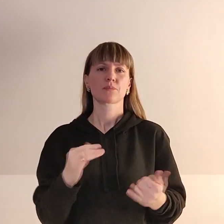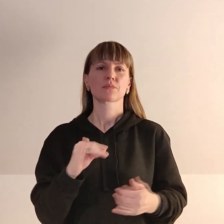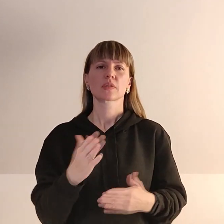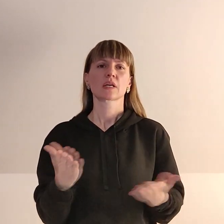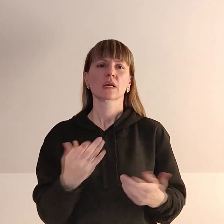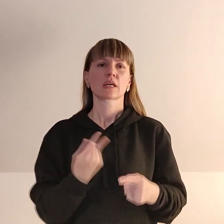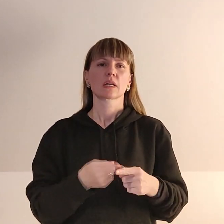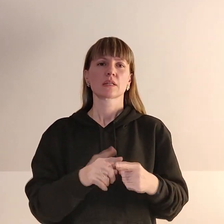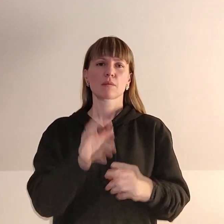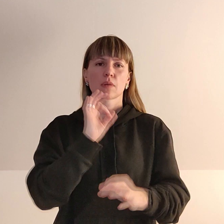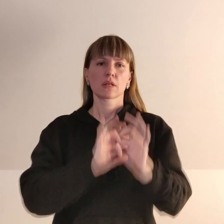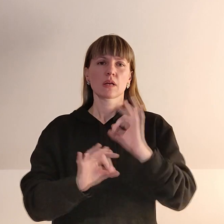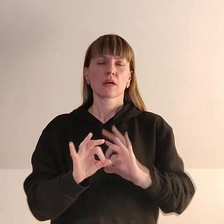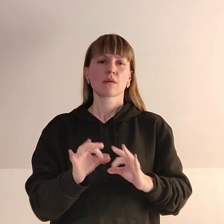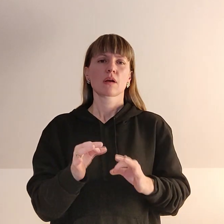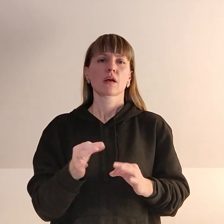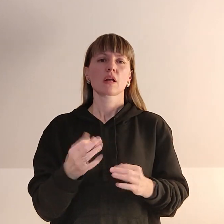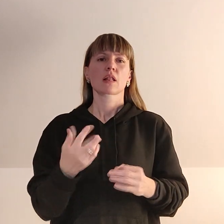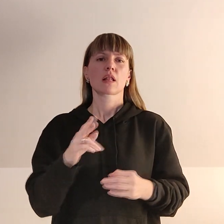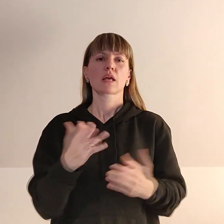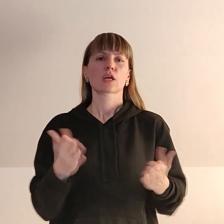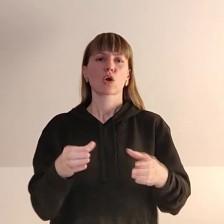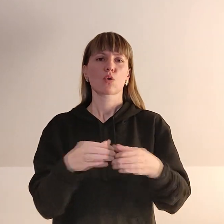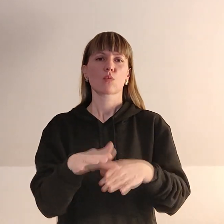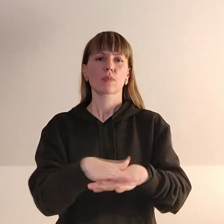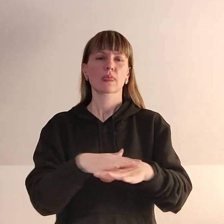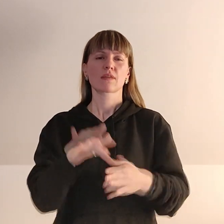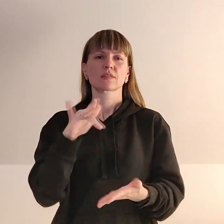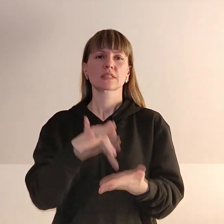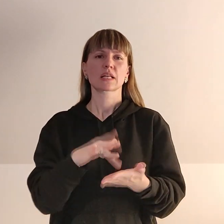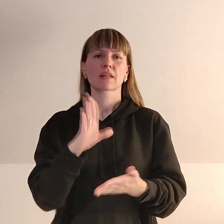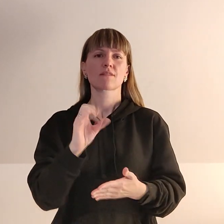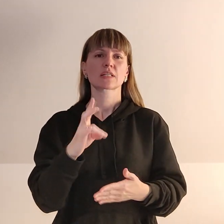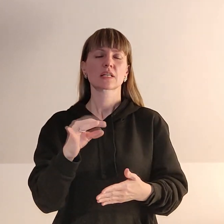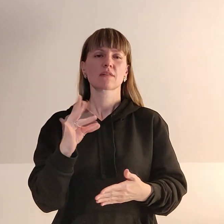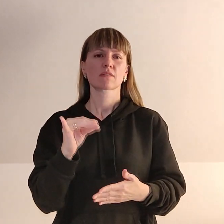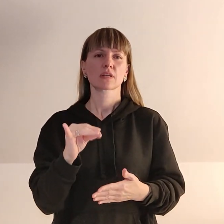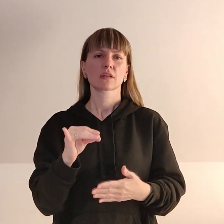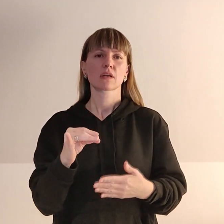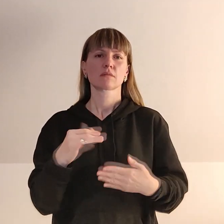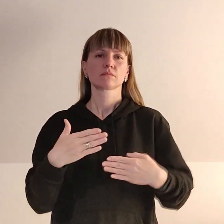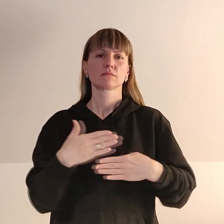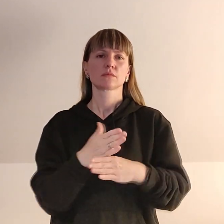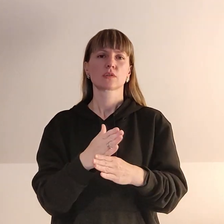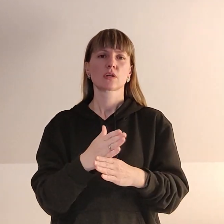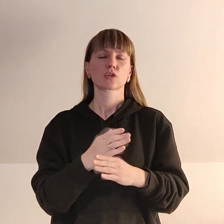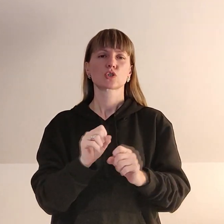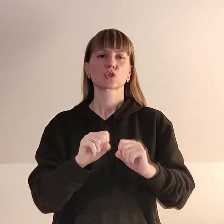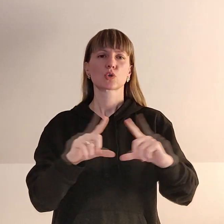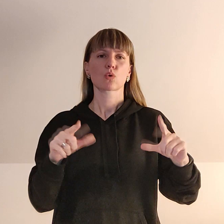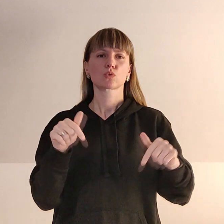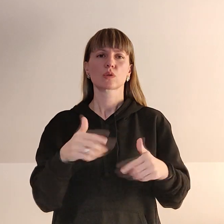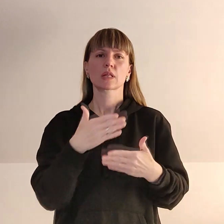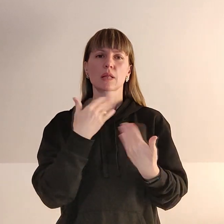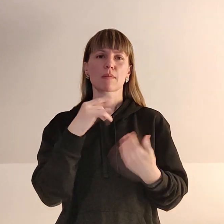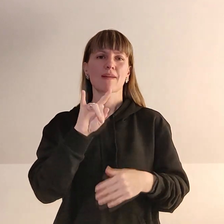це медикаменти, для яких груп населення. У центрі Васильівки розтрощена повністю школа, тобто немає вікон. Ну,